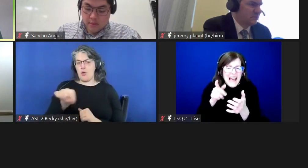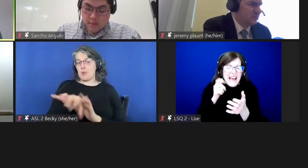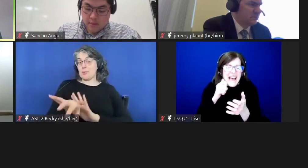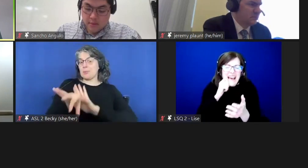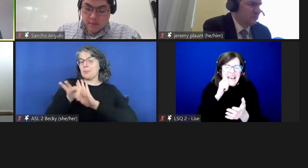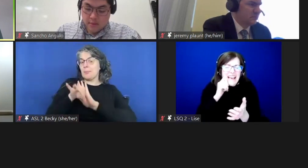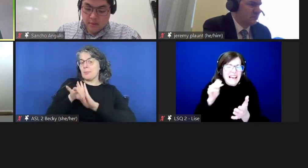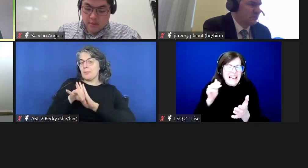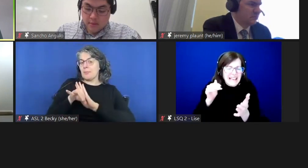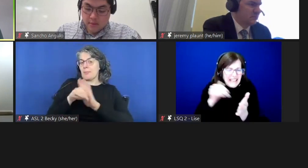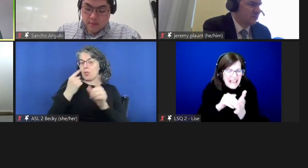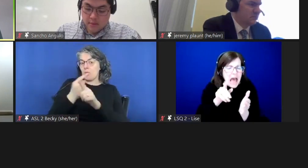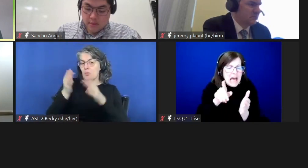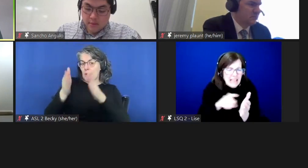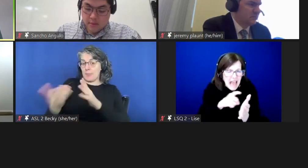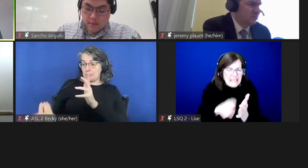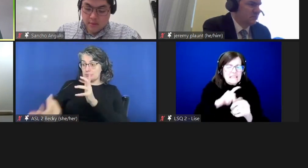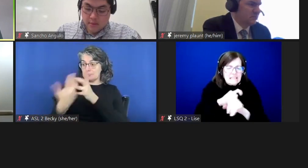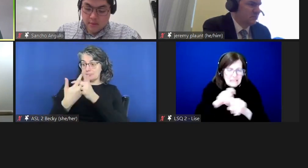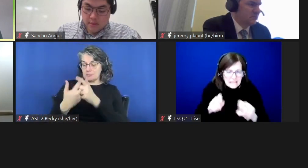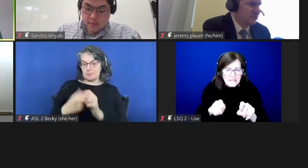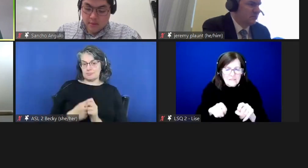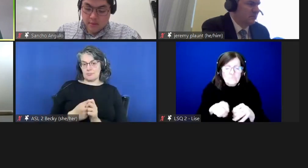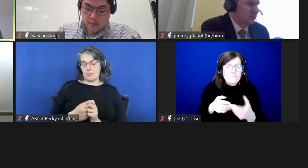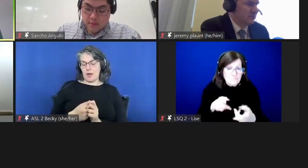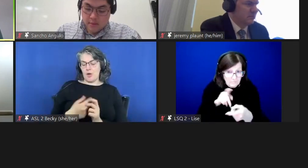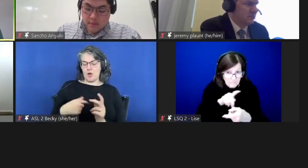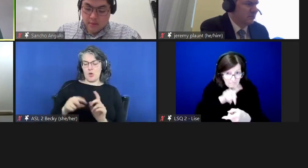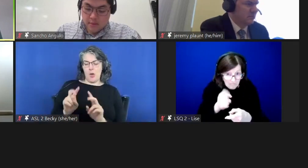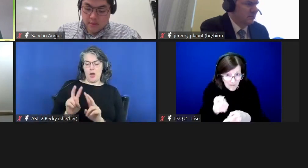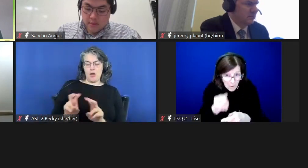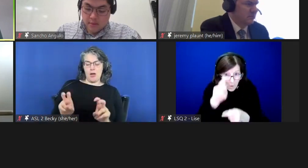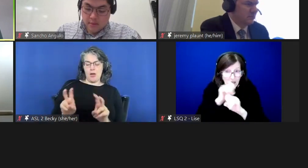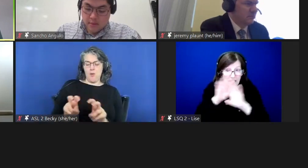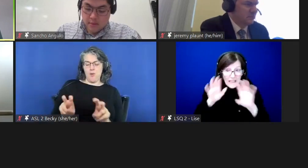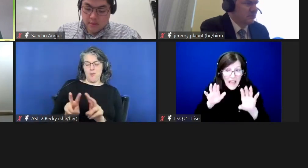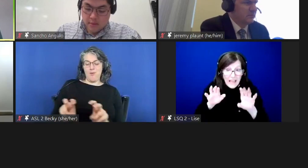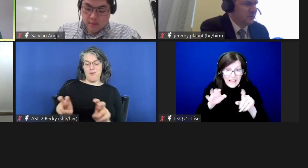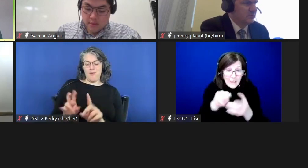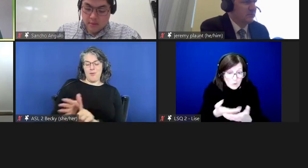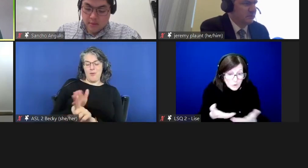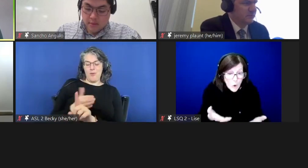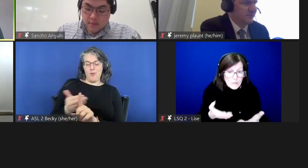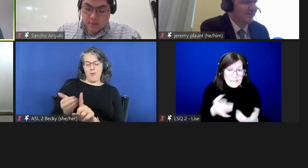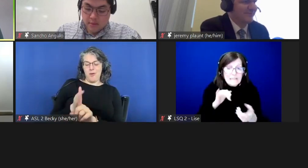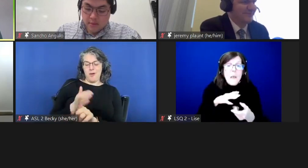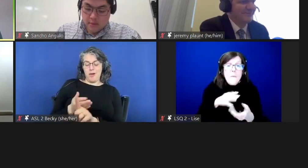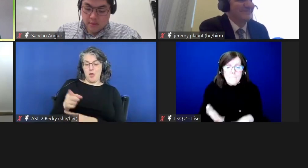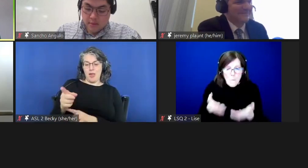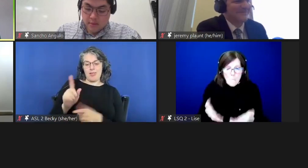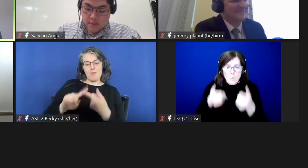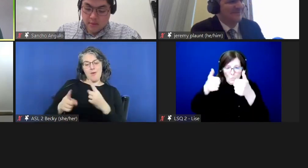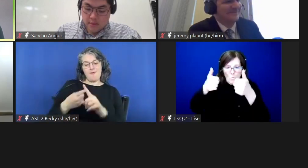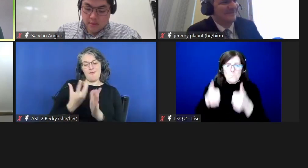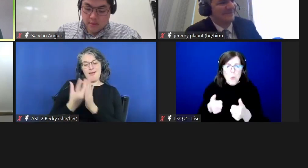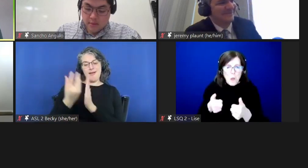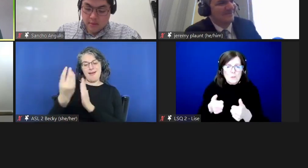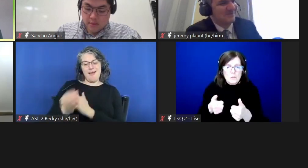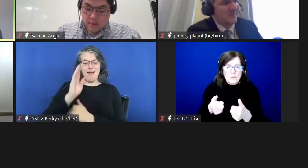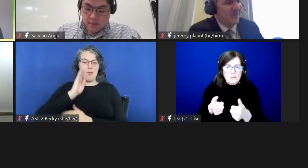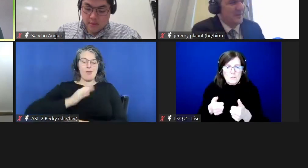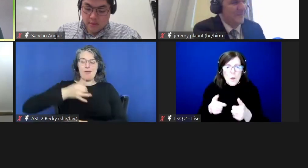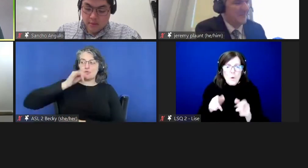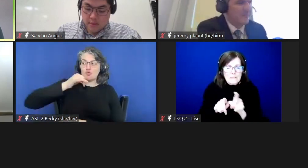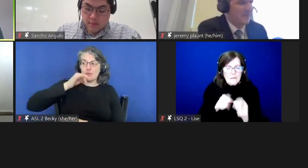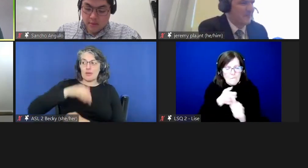éléments d'une, par exemple, d'un poste que vous proposez? Et posez-vous vraiment la question